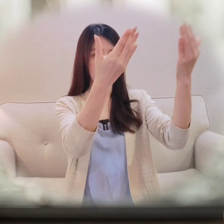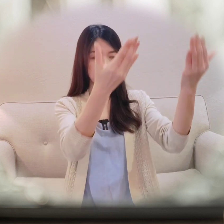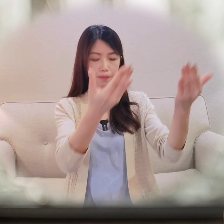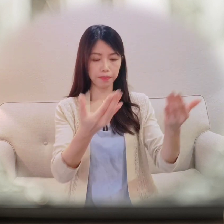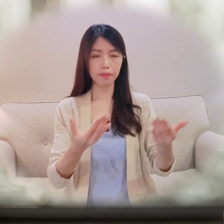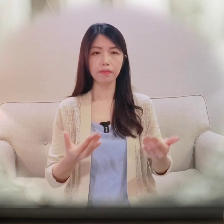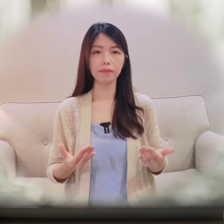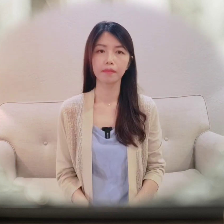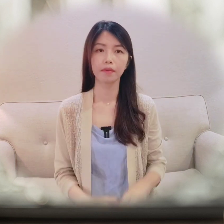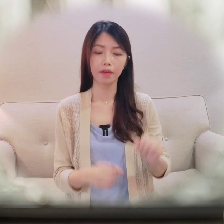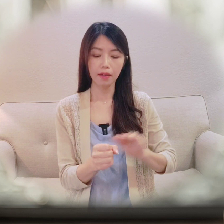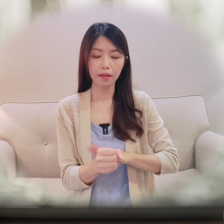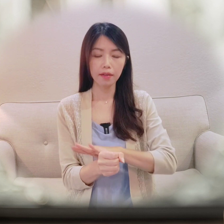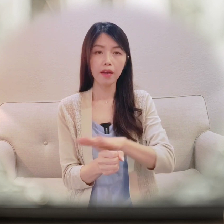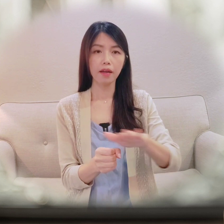일으키시네.